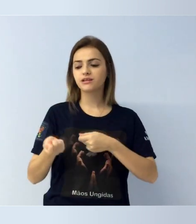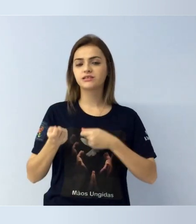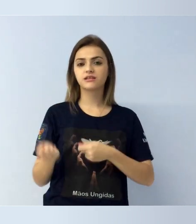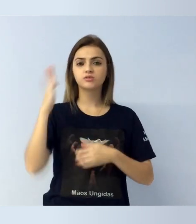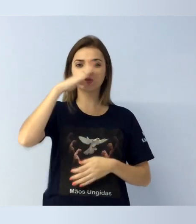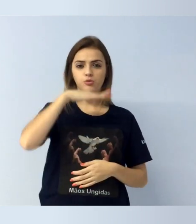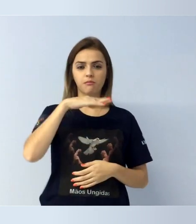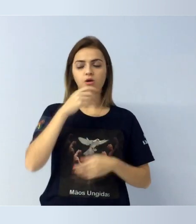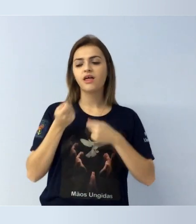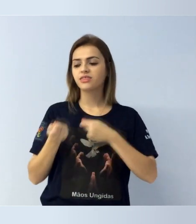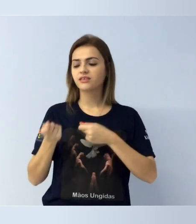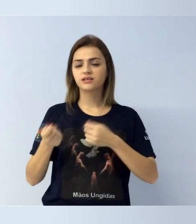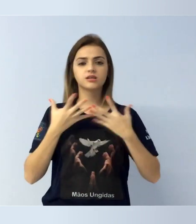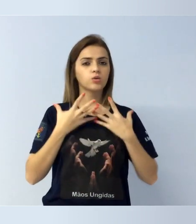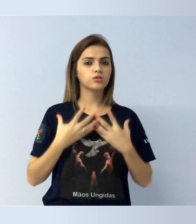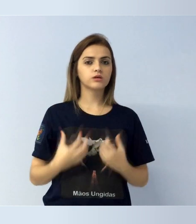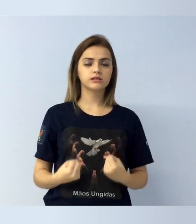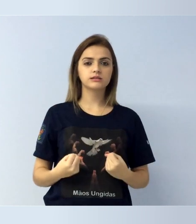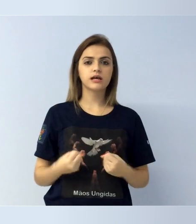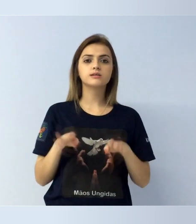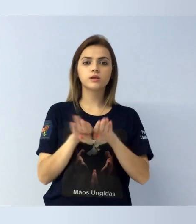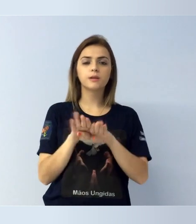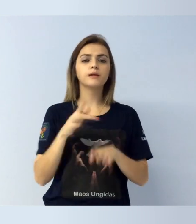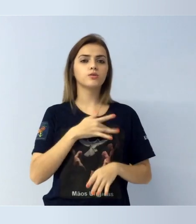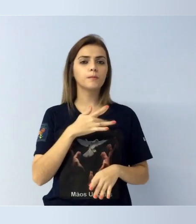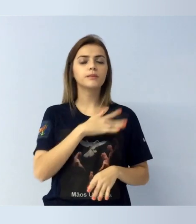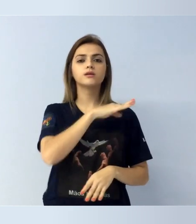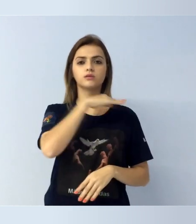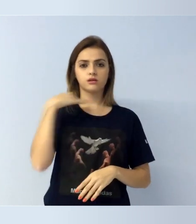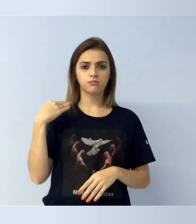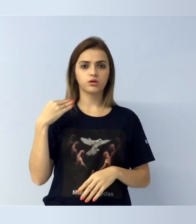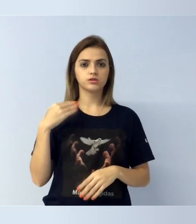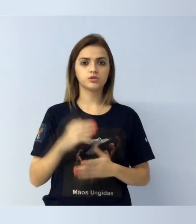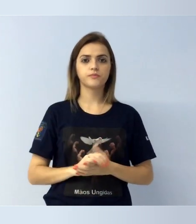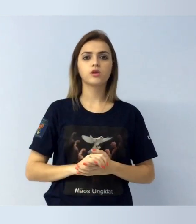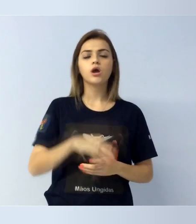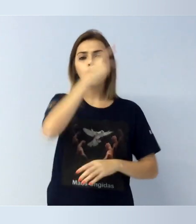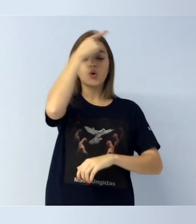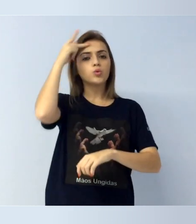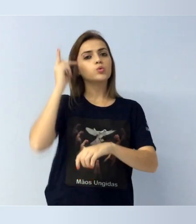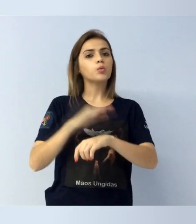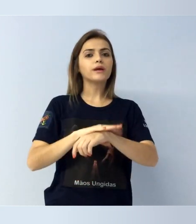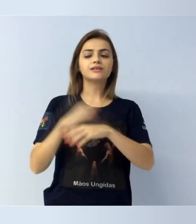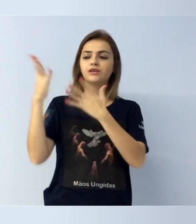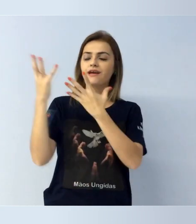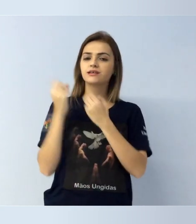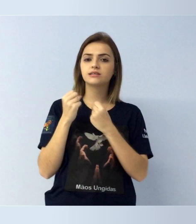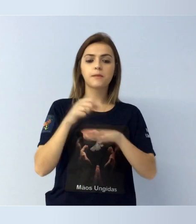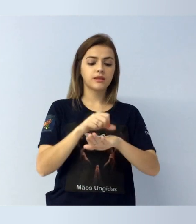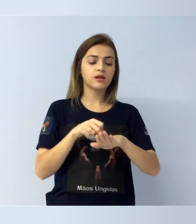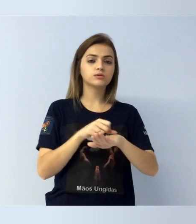as tentações do desânimo e do medo da morte. O enfermo recebe da unção dos